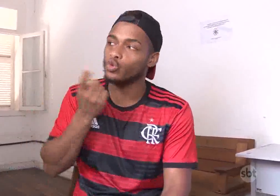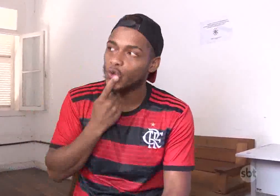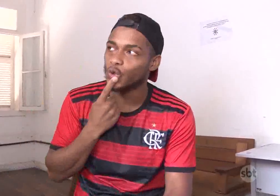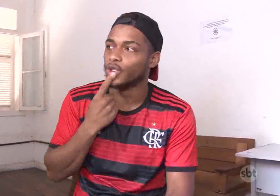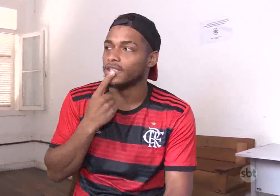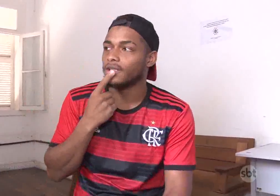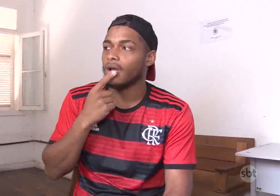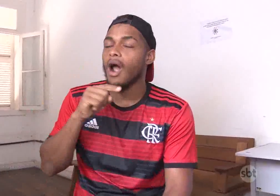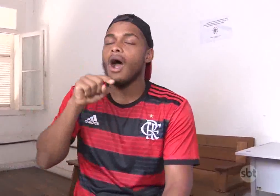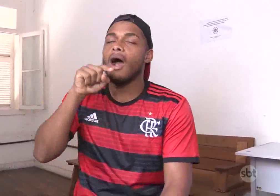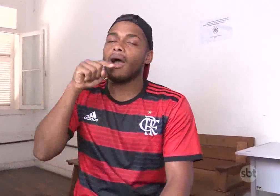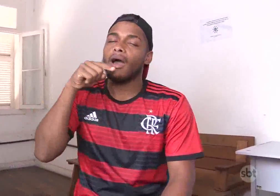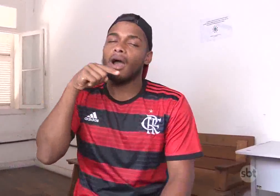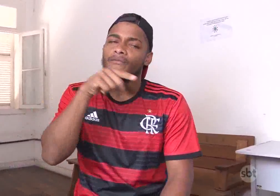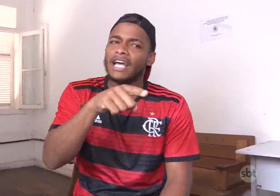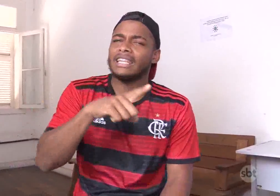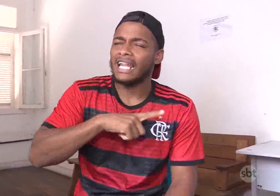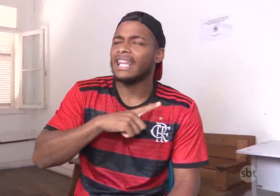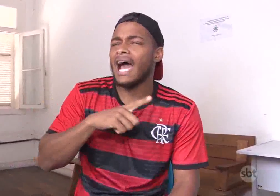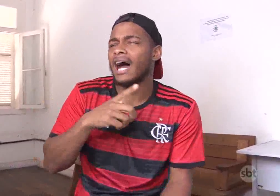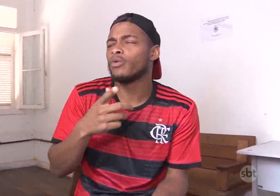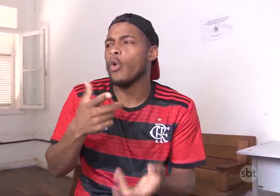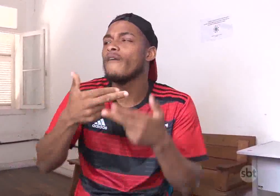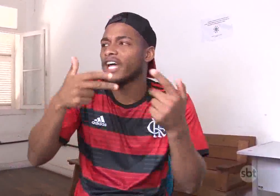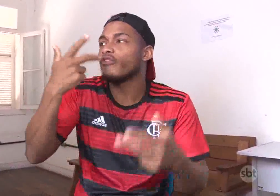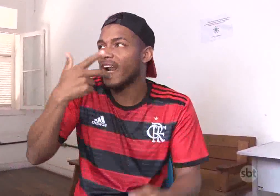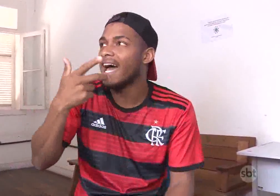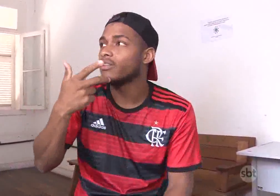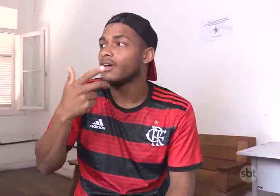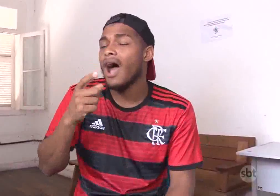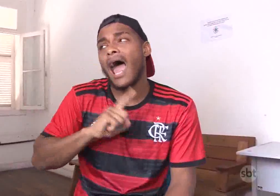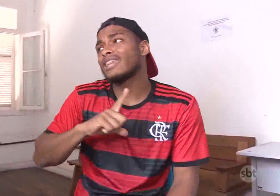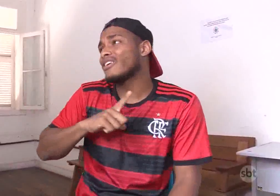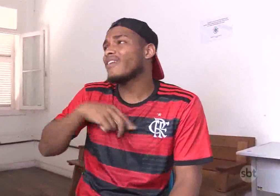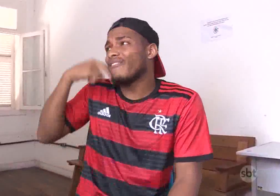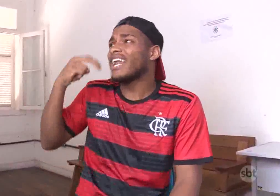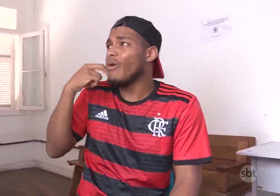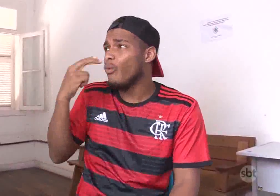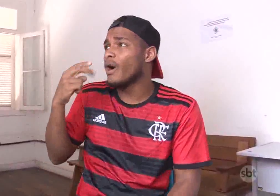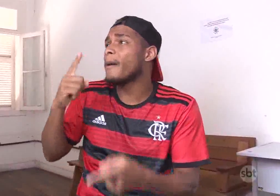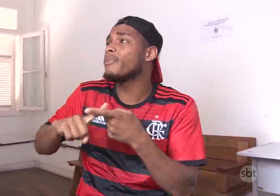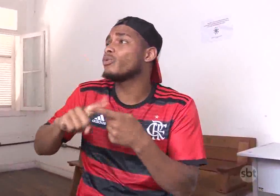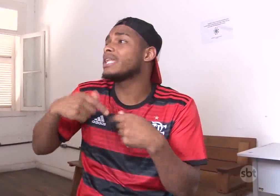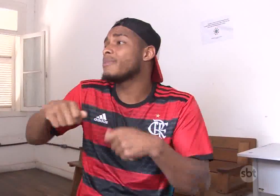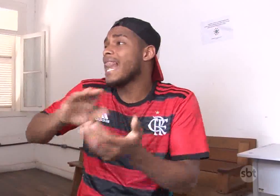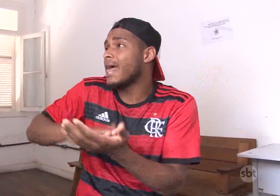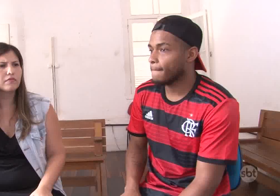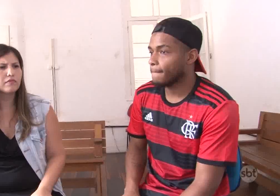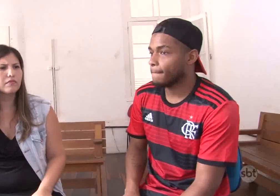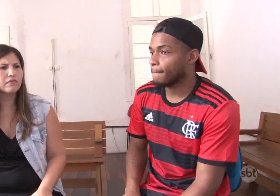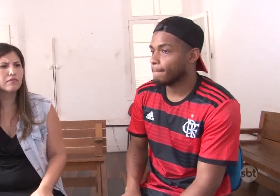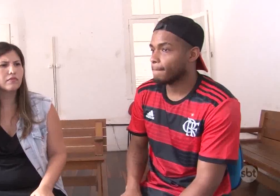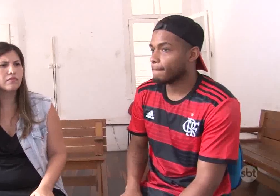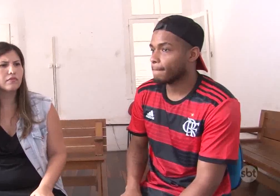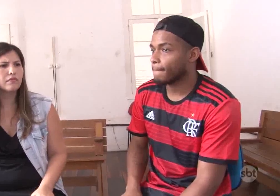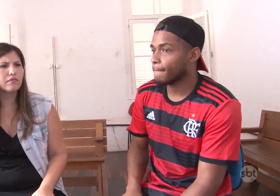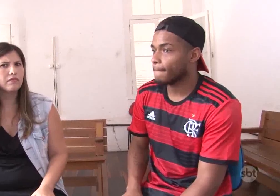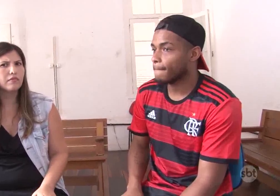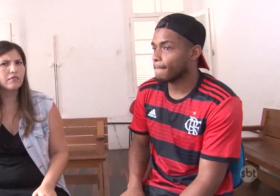ouvinte não entende o surdo e, quando precisa chamar o intérprete, se sente envergonhado. Na cidade, quem precisa de